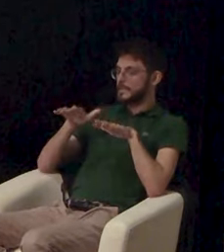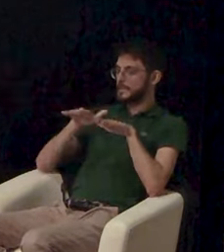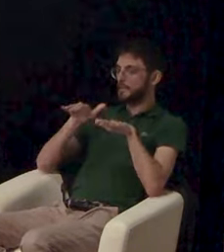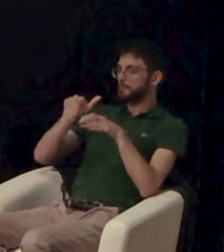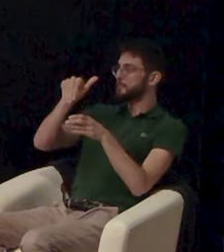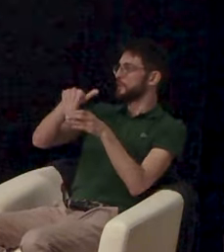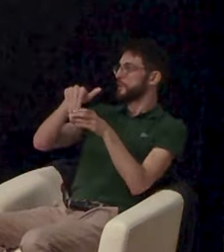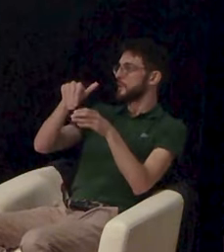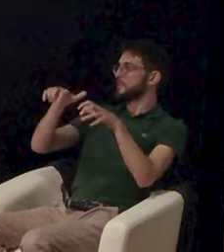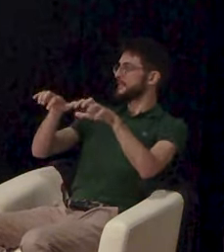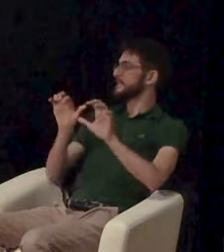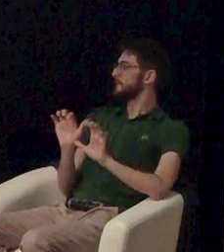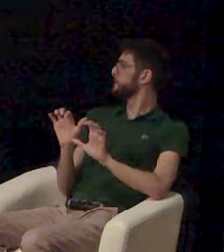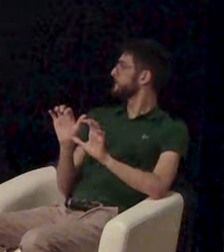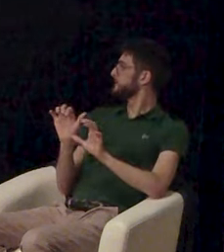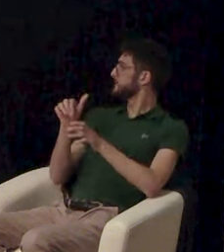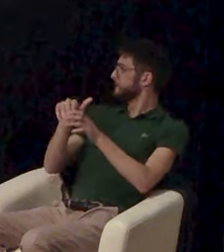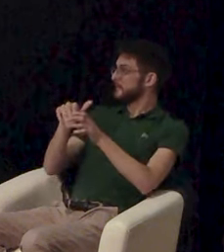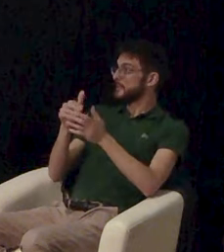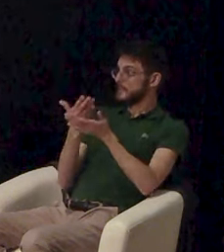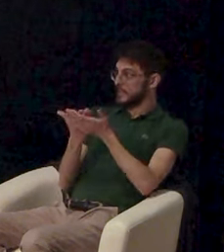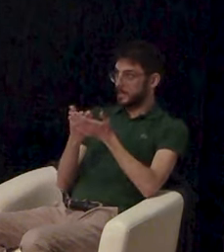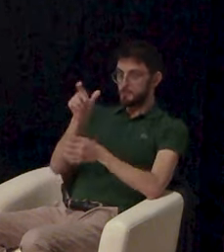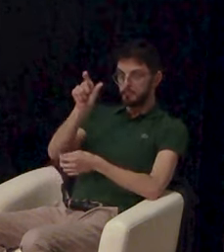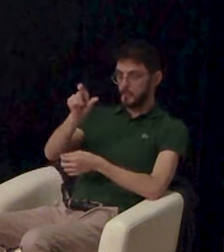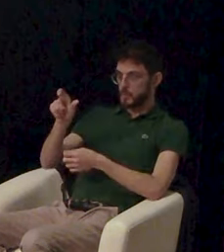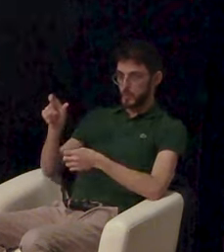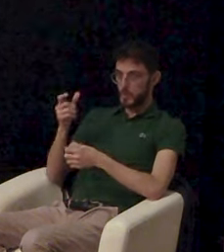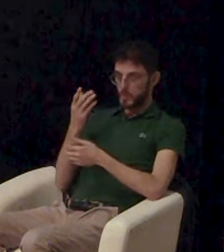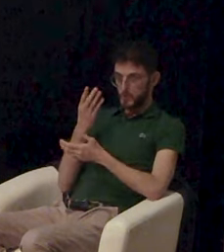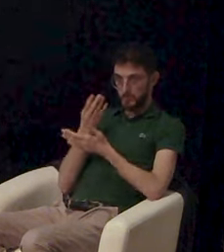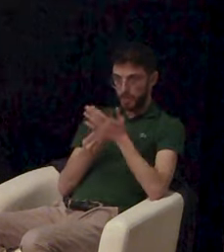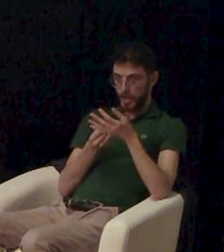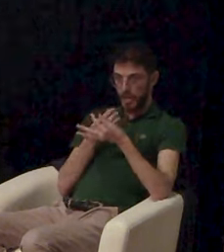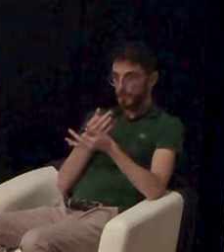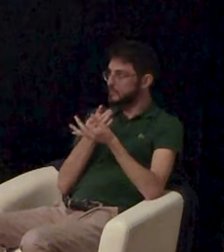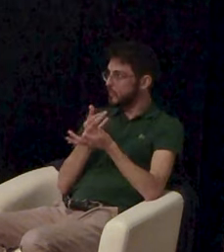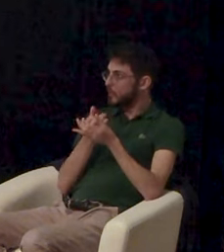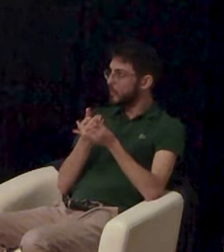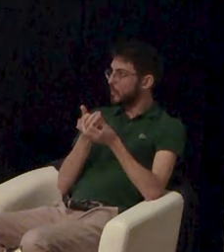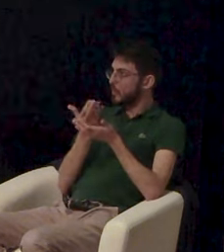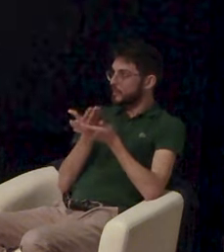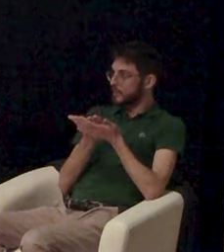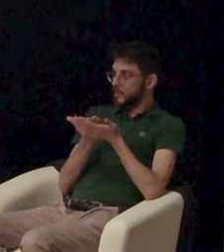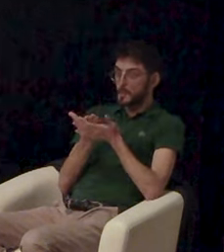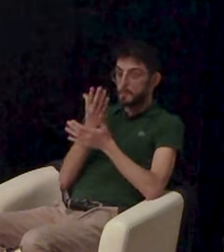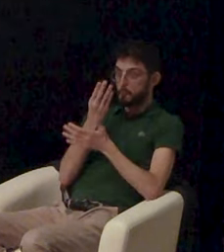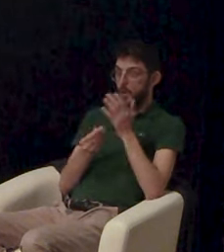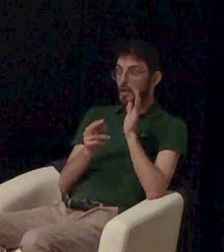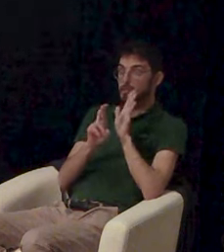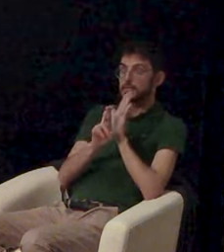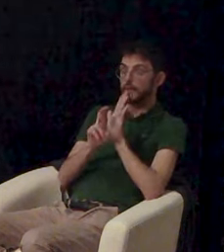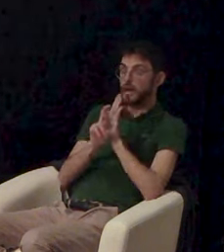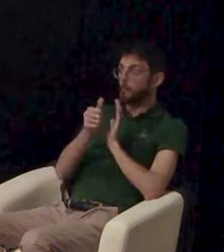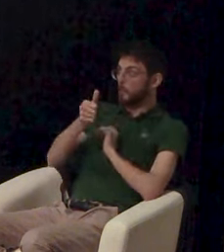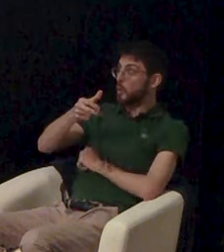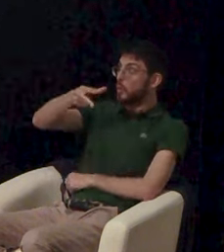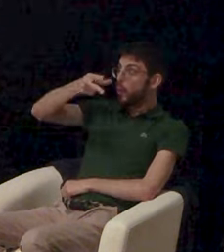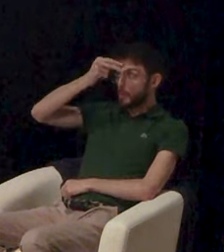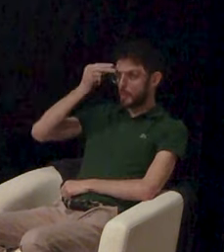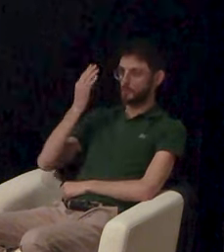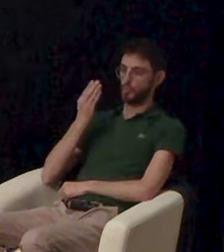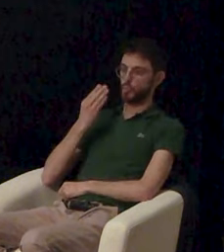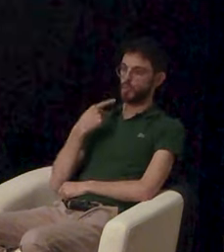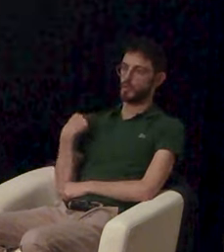l'adaptation, certes, mais pour moi, le problème vient de l'administratif, de l'administration, avec un manque de